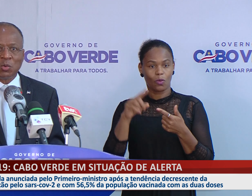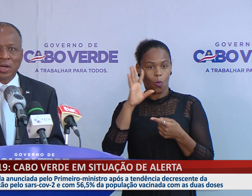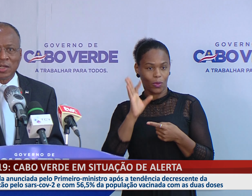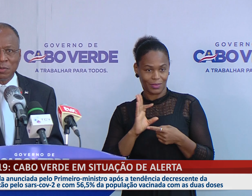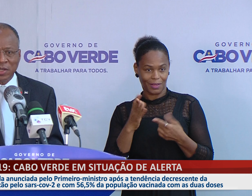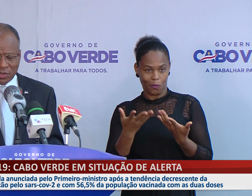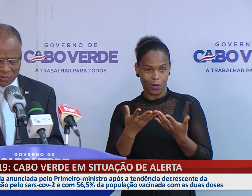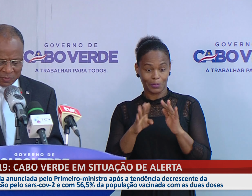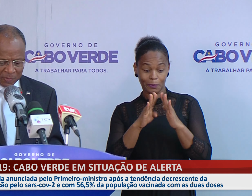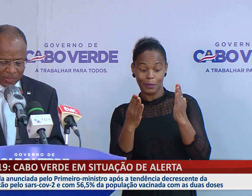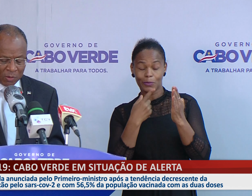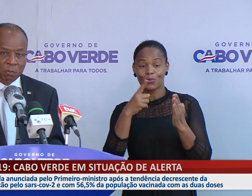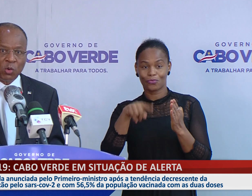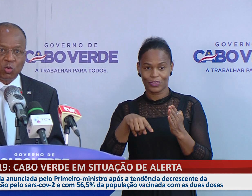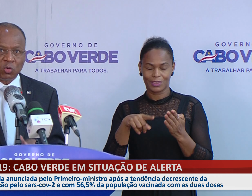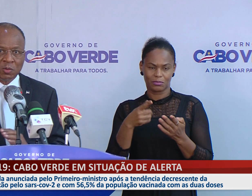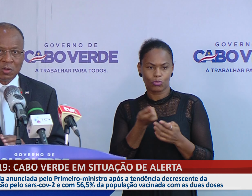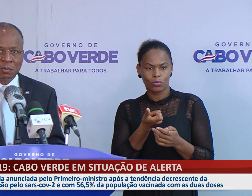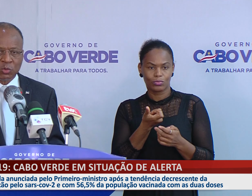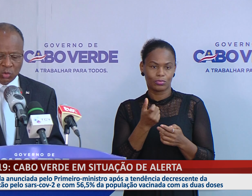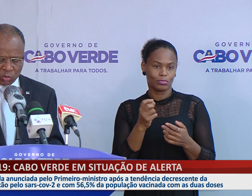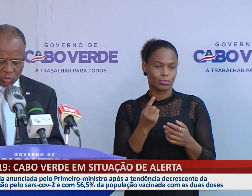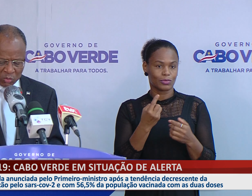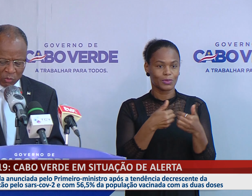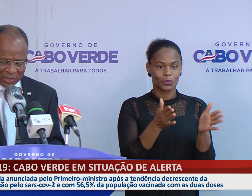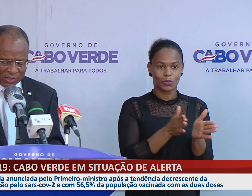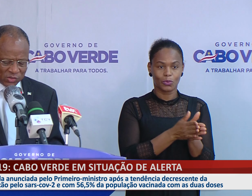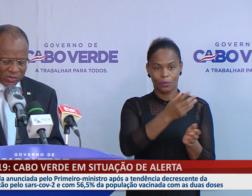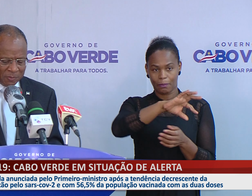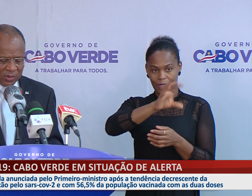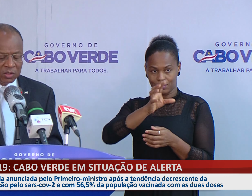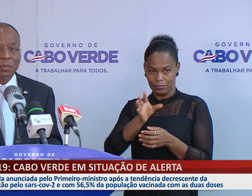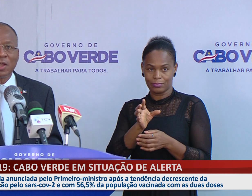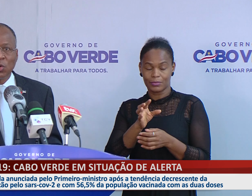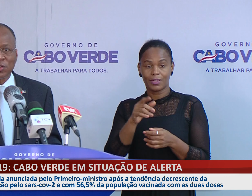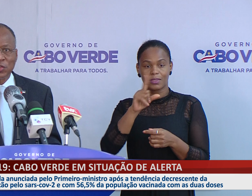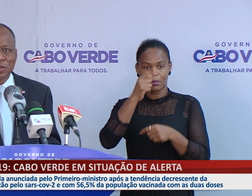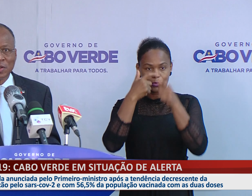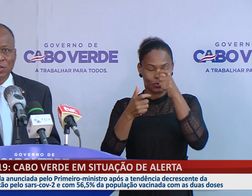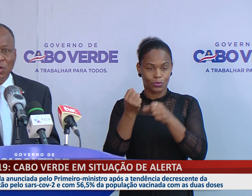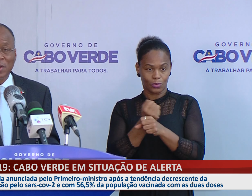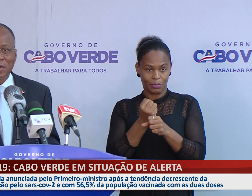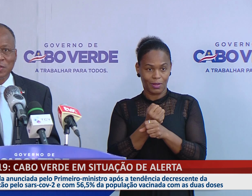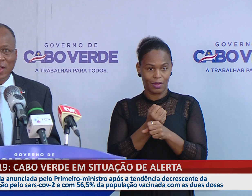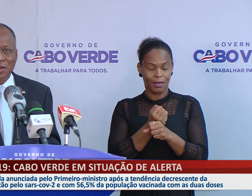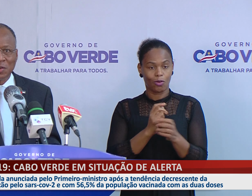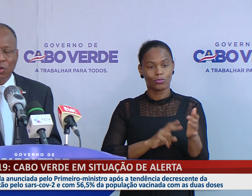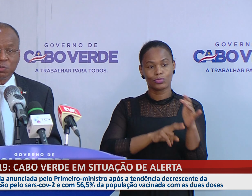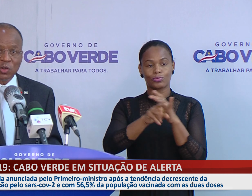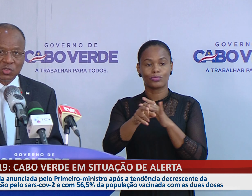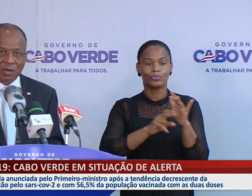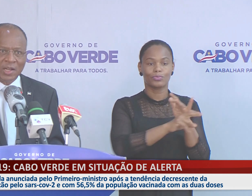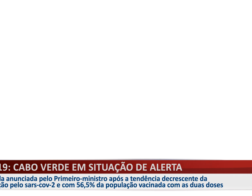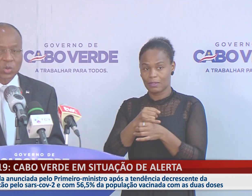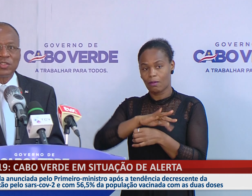hotéis estão a reabrir um pouco por todo o país. Trabalhadores estão a regressar